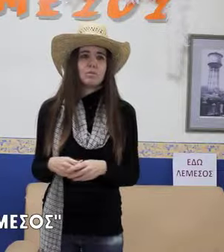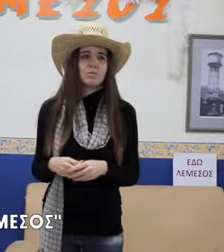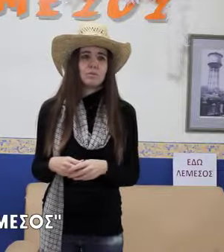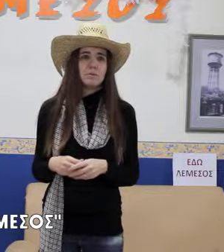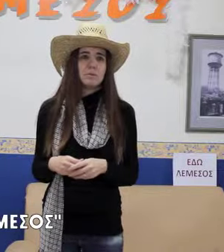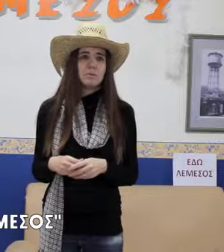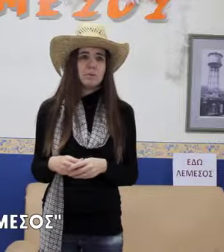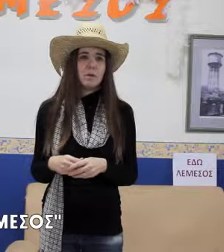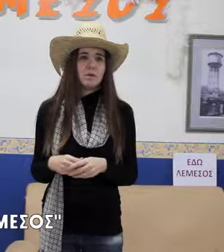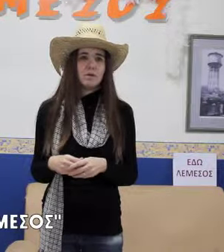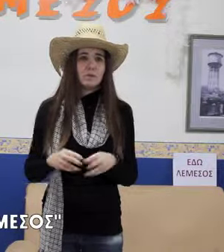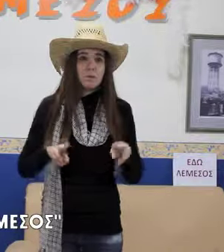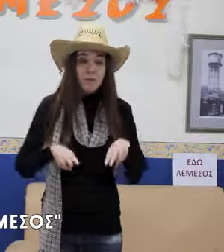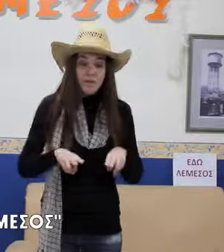και στην οδό Αγγύρας.